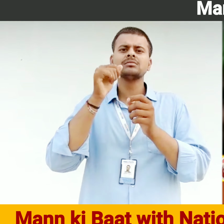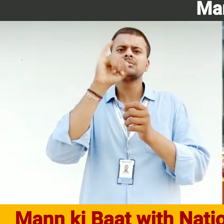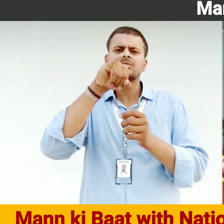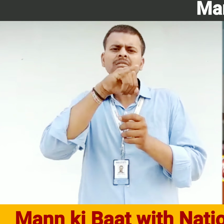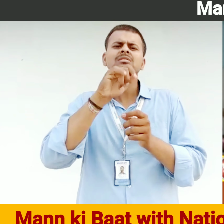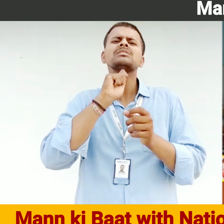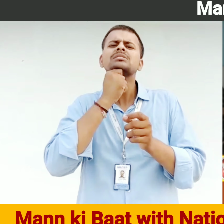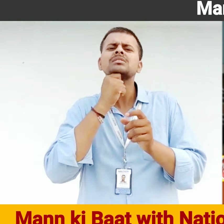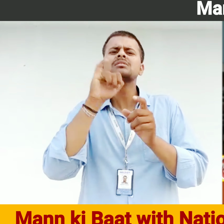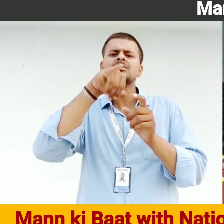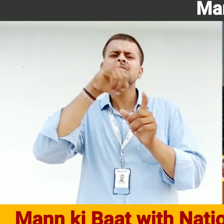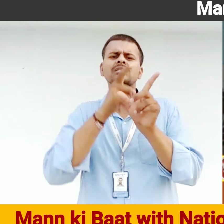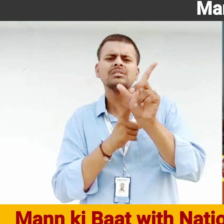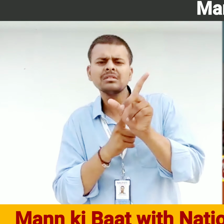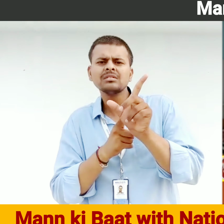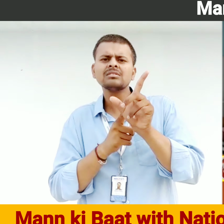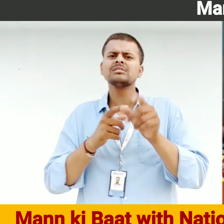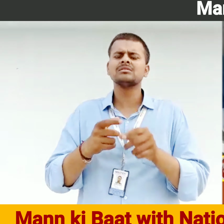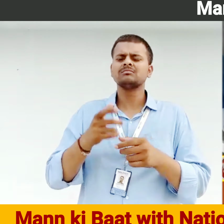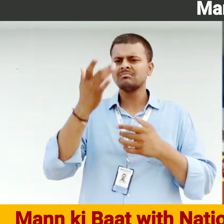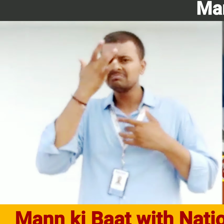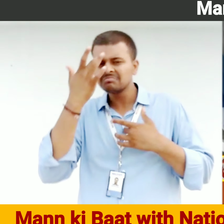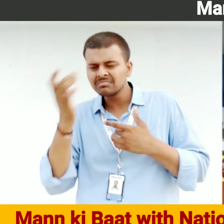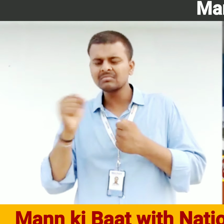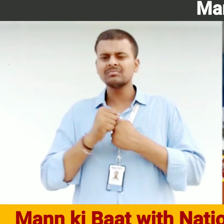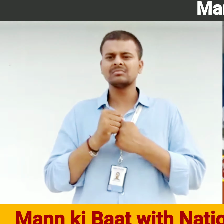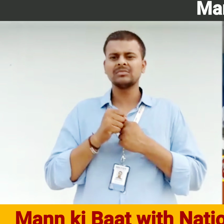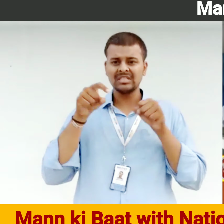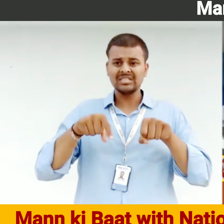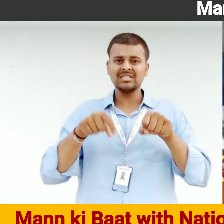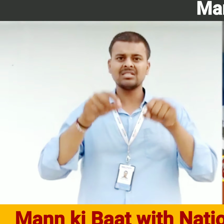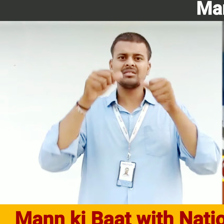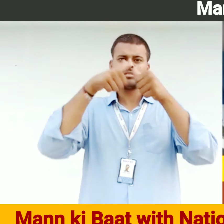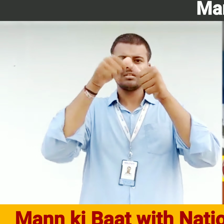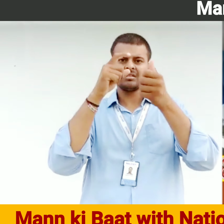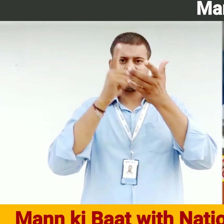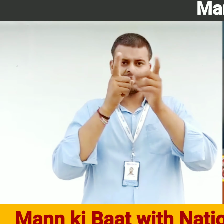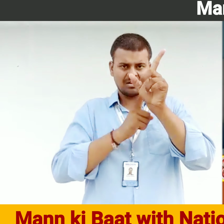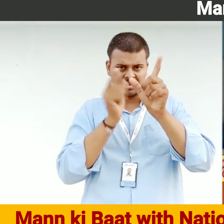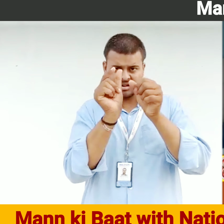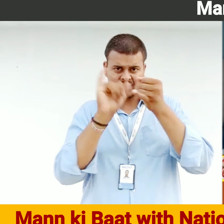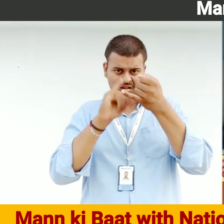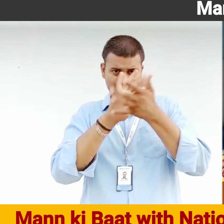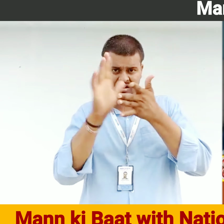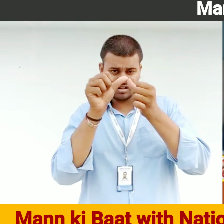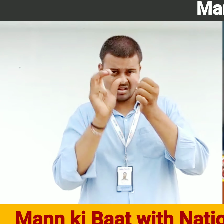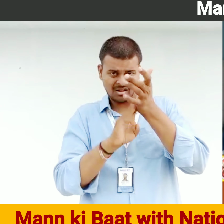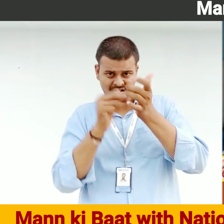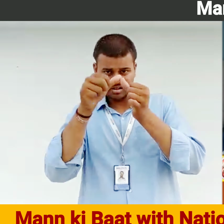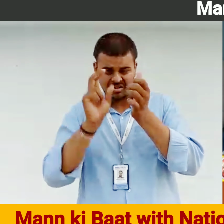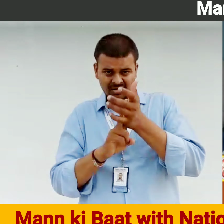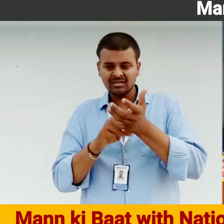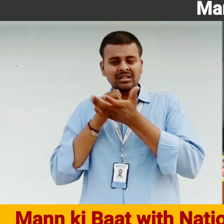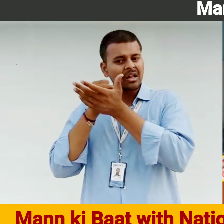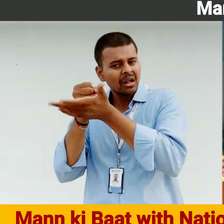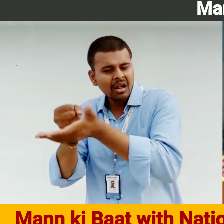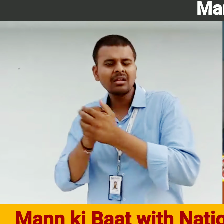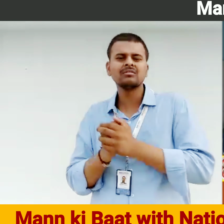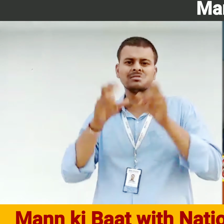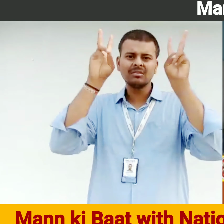6 साल के बच्चे केलेनसांग, उसको भी इसी तरह आयुष्मान योजना से नया जीवन मिला